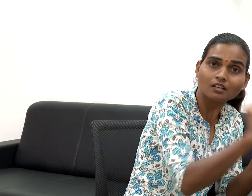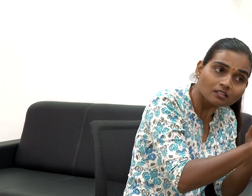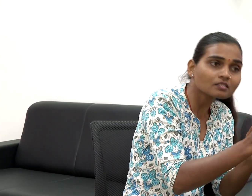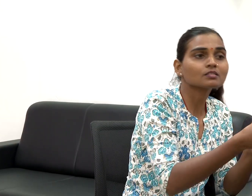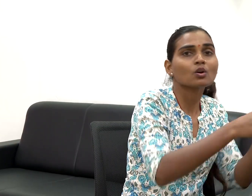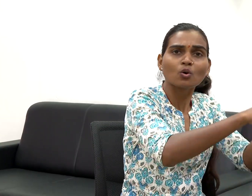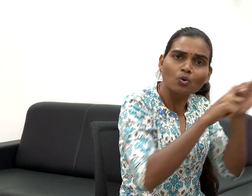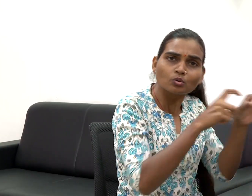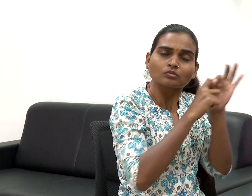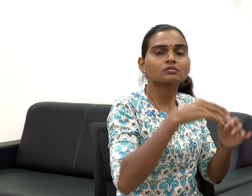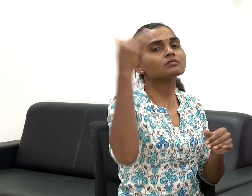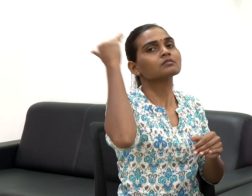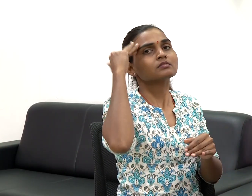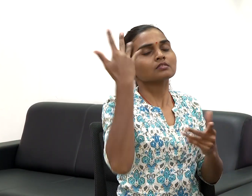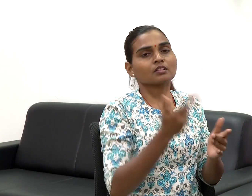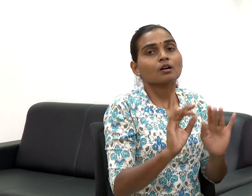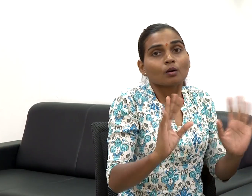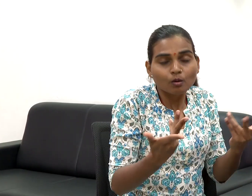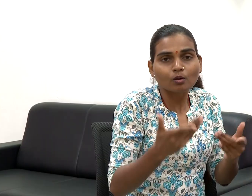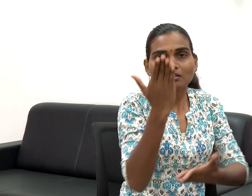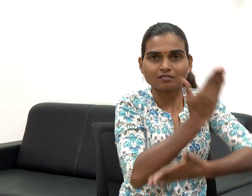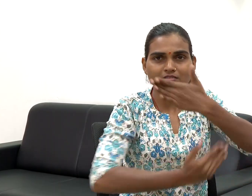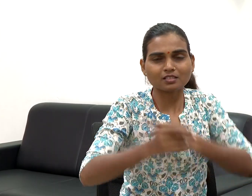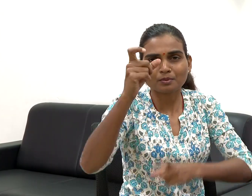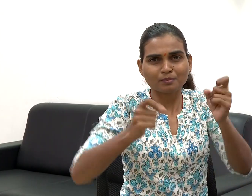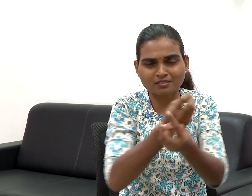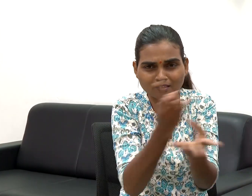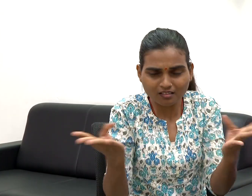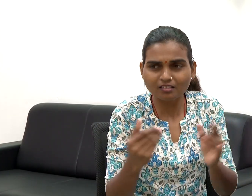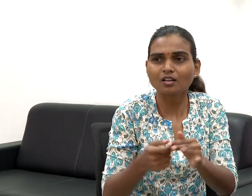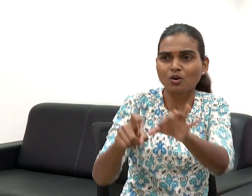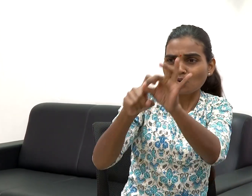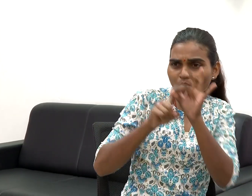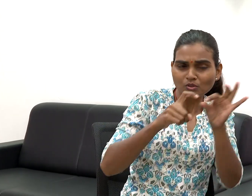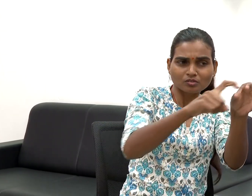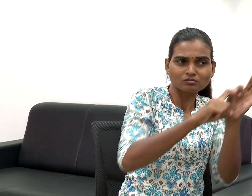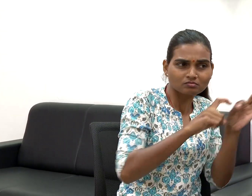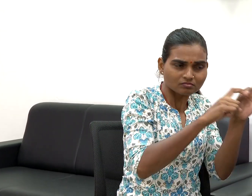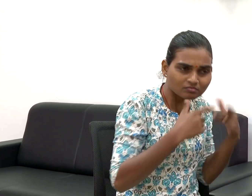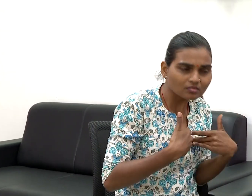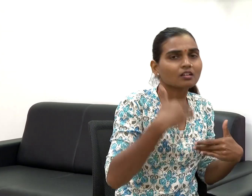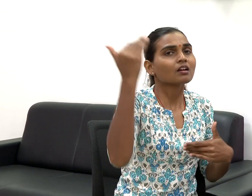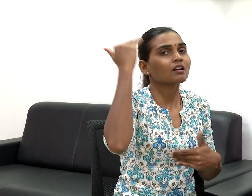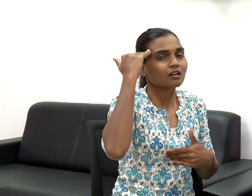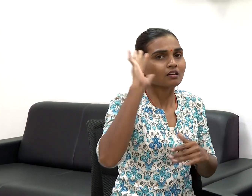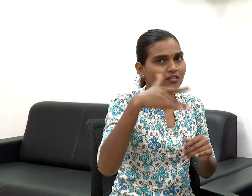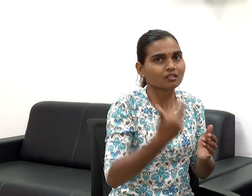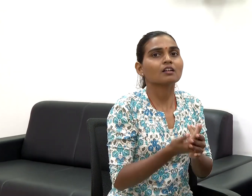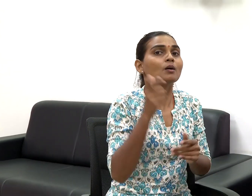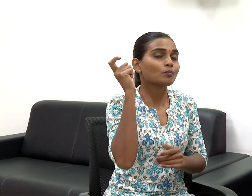से दिव्यांगों के क्या प्रश्न हैं उसकी मुझे इससे समझ भी मिली। और हमने इसको उत्तरोत्तर हमारे हर मोबाइल कोर्ट में हमको केस की